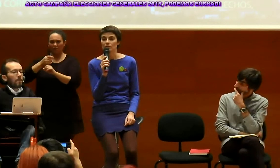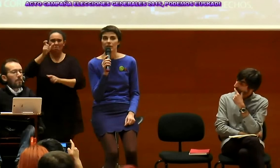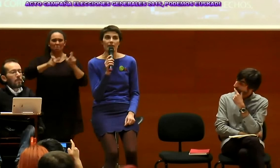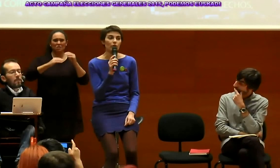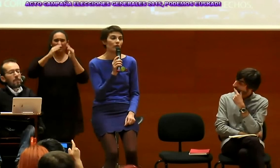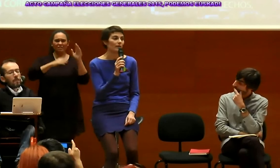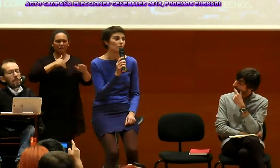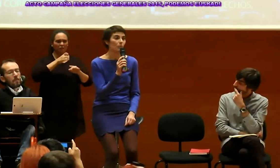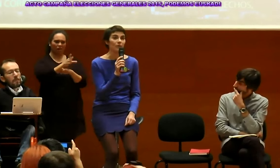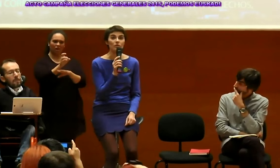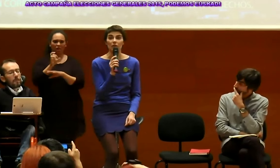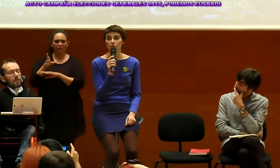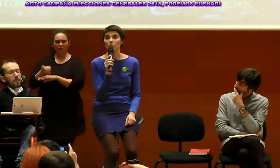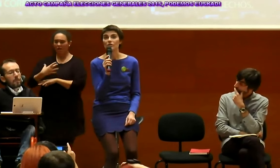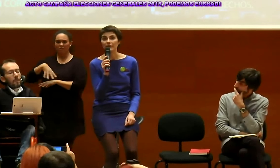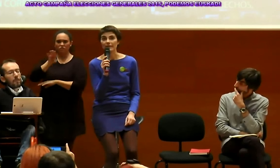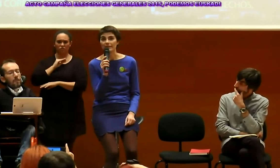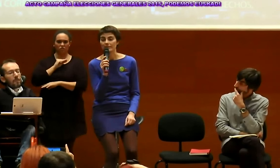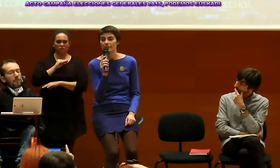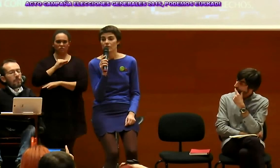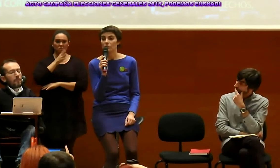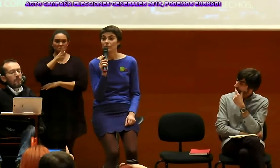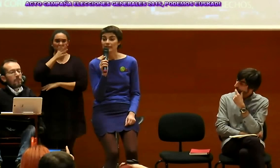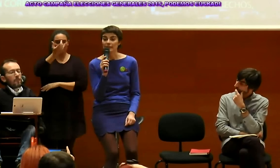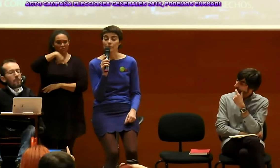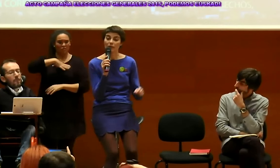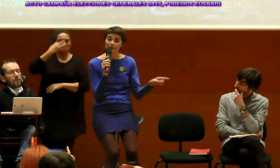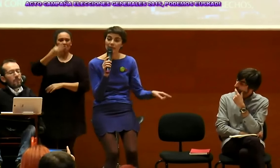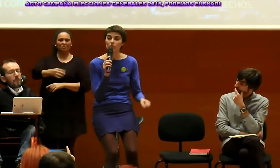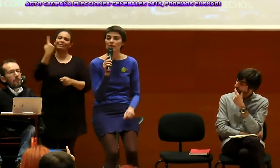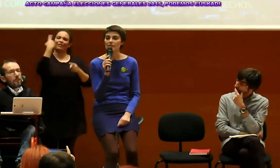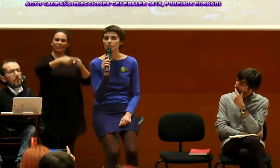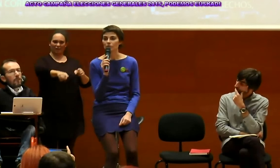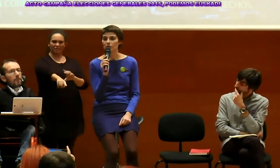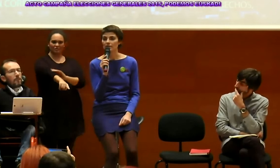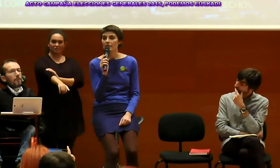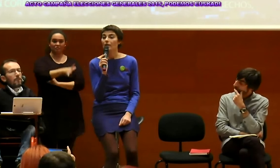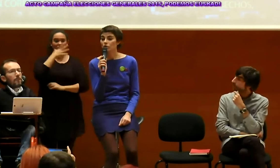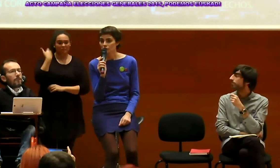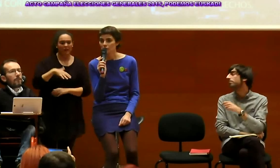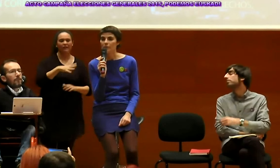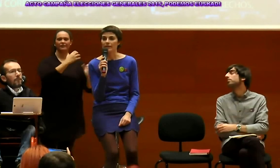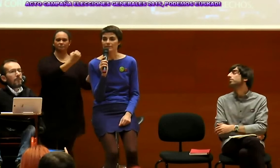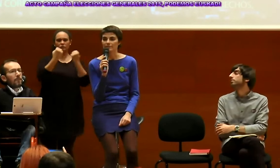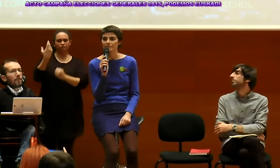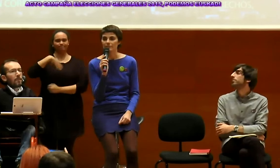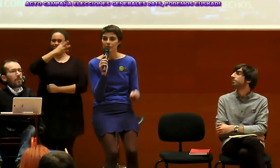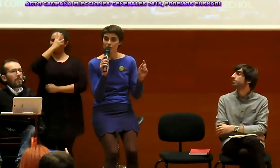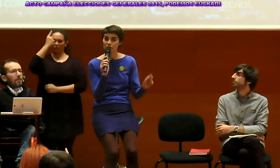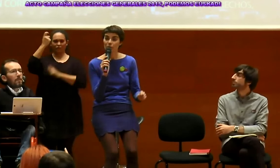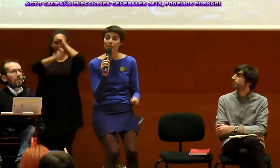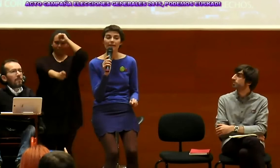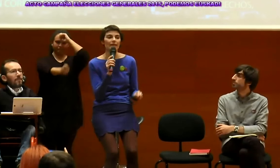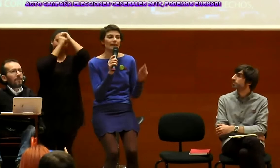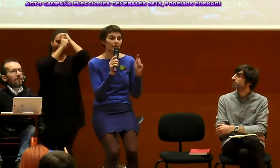entendemos. Y yo creo que eso Podemos y Equo somos diferentes. Somos diferentes porque una vez que lleguemos a las instituciones no se nos va a olvidar. No